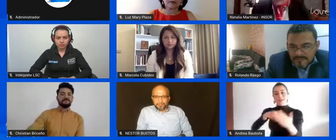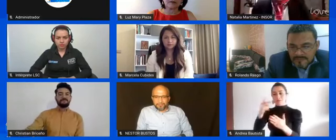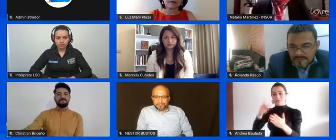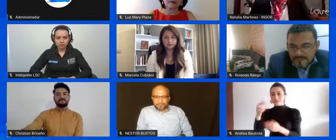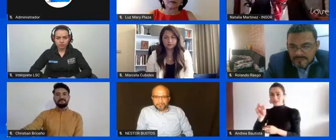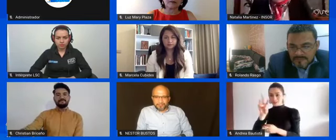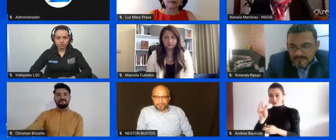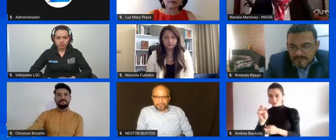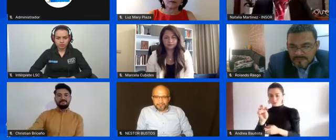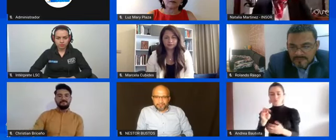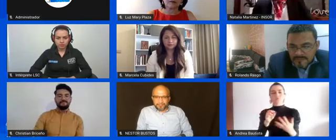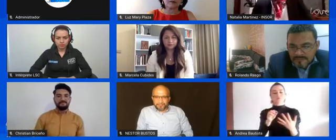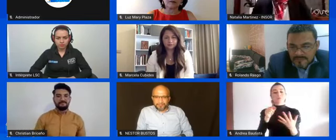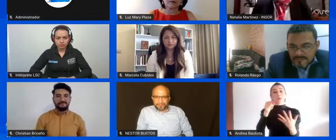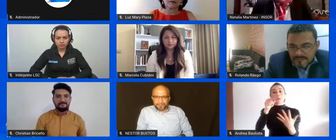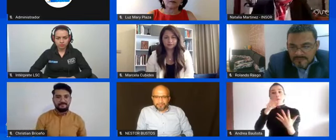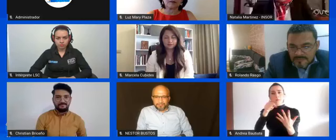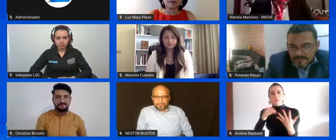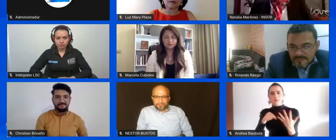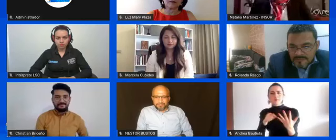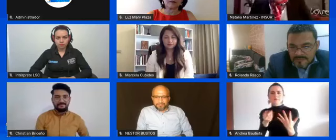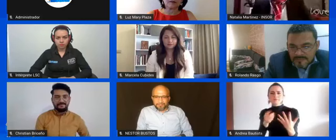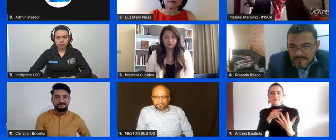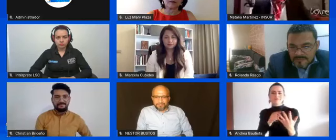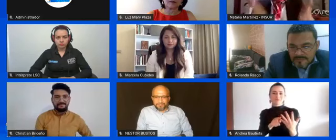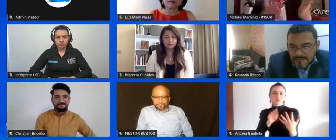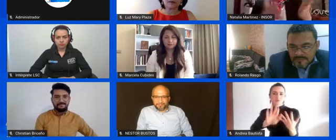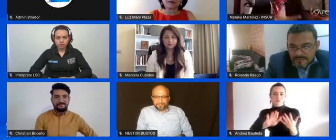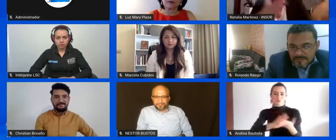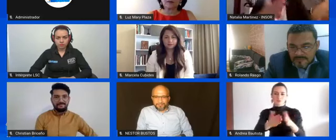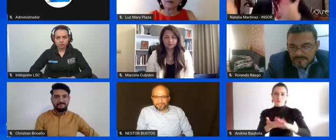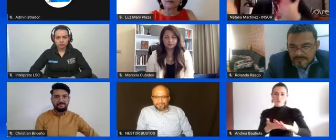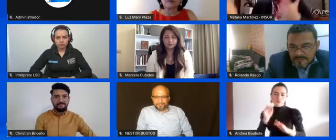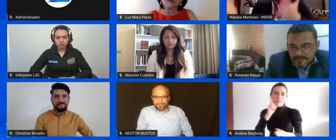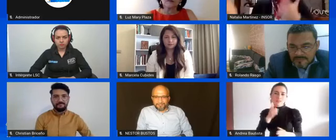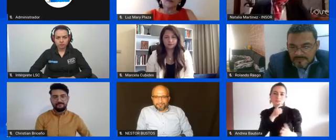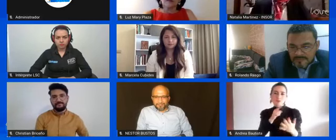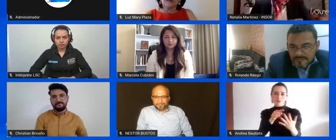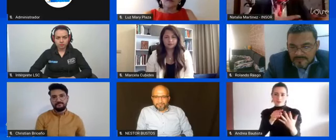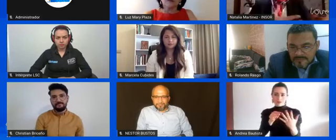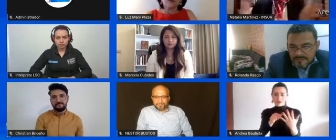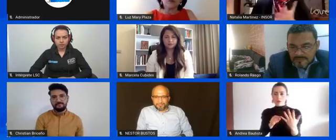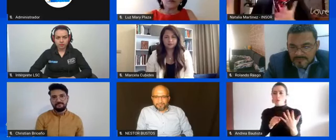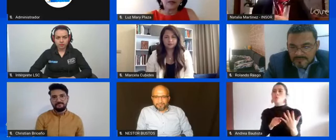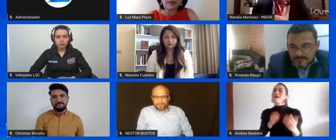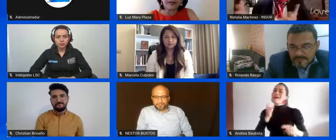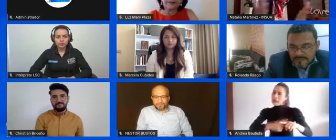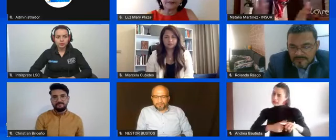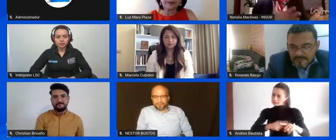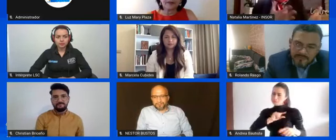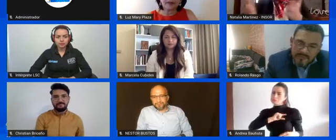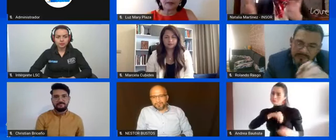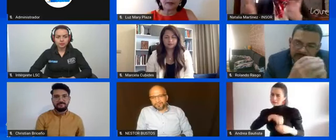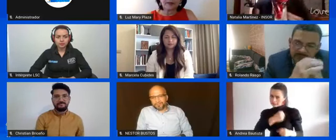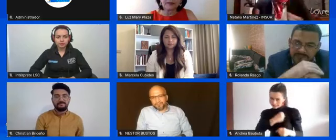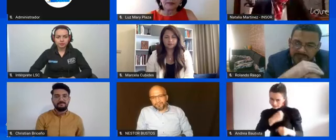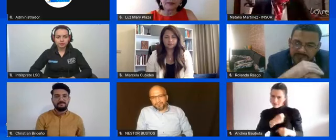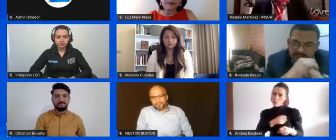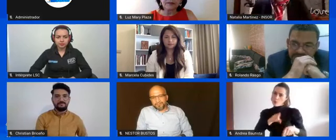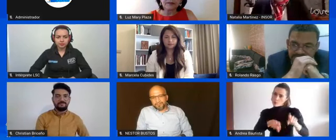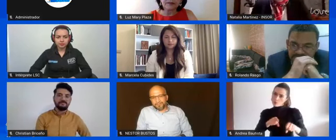nos acompañan personas de la comunidad y personas sordas que han sido funcionarios y que a lo largo de estos años han ido